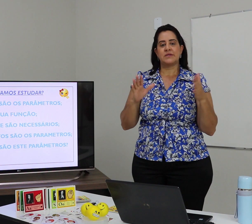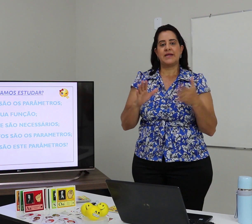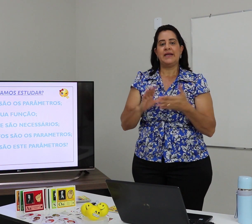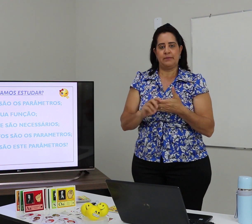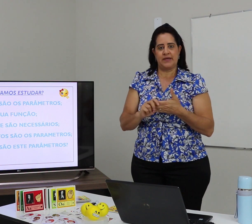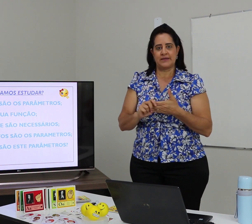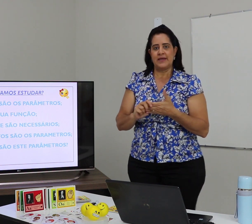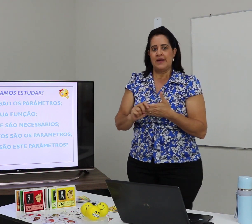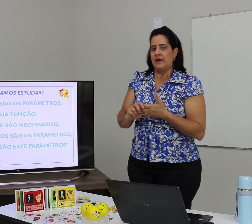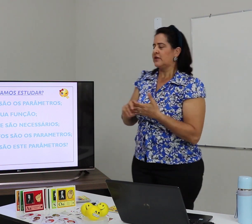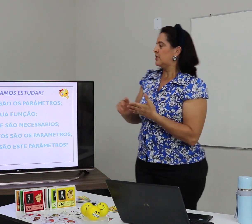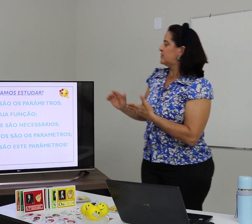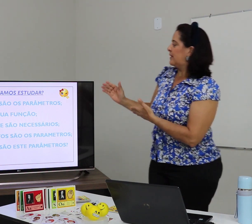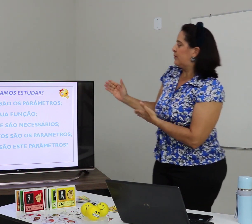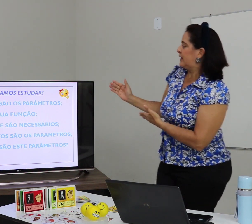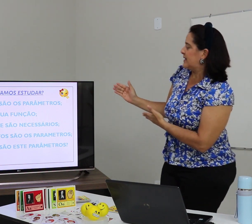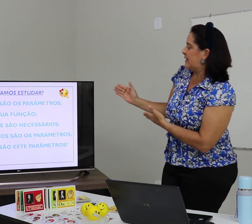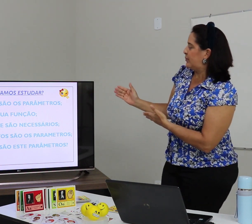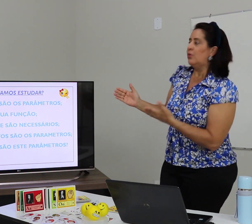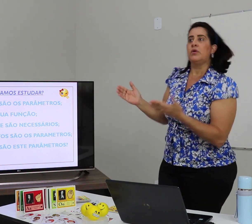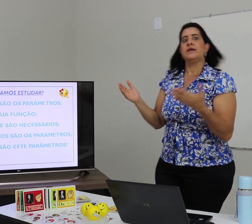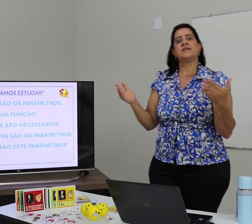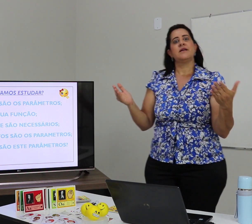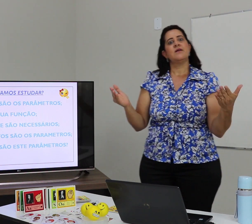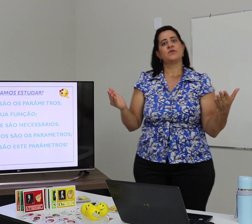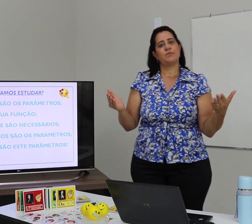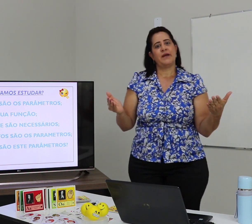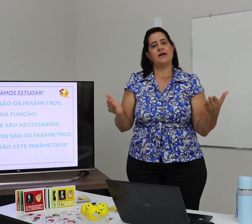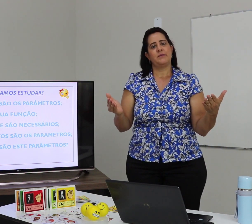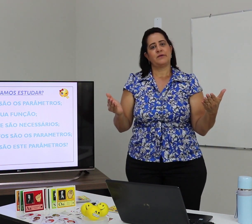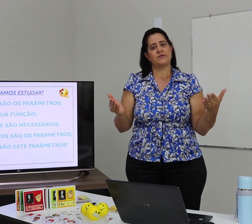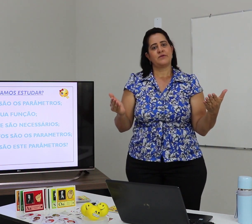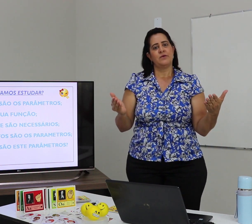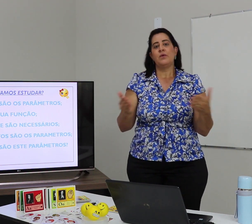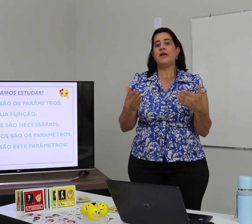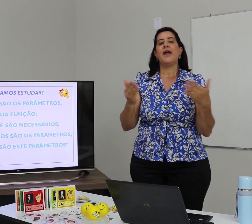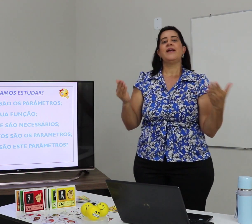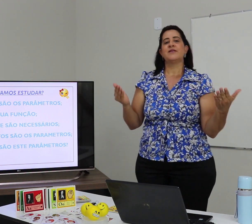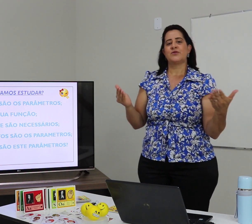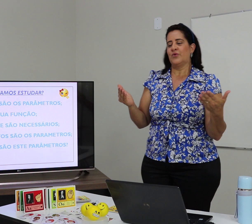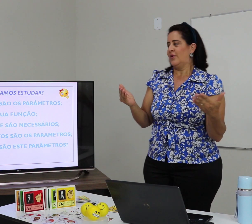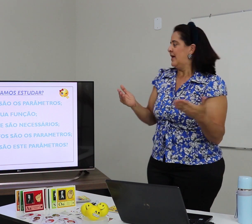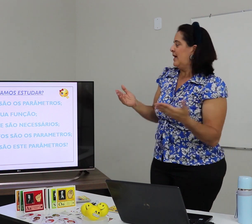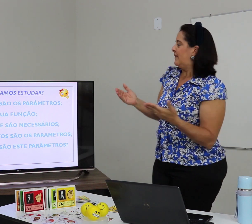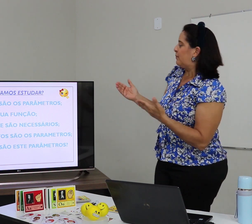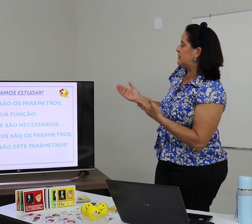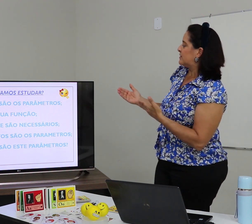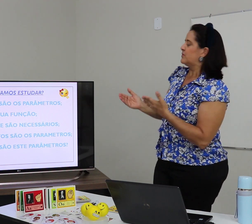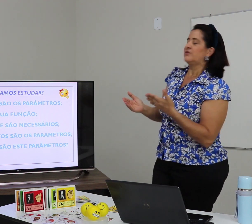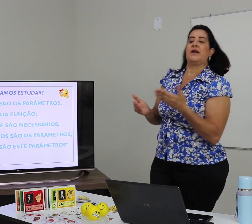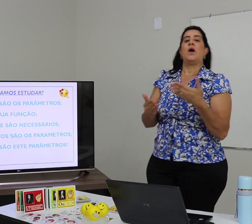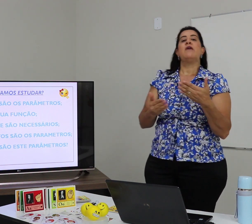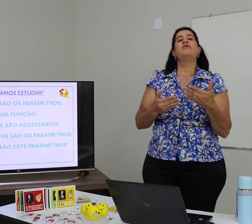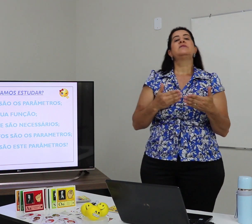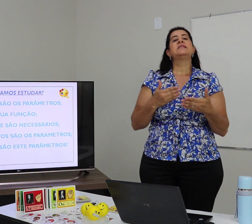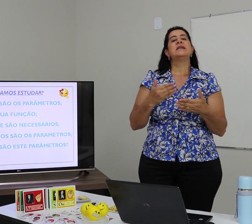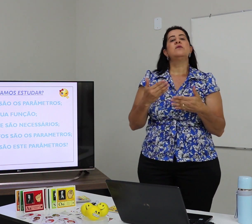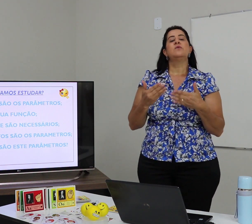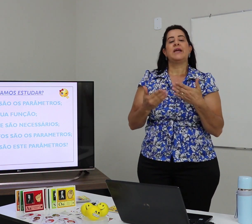da Libras. Nós vamos ver, por exemplo, o que são os parâmetros, o que é isso. Depois nós vamos ver qual a função que